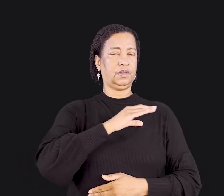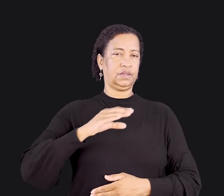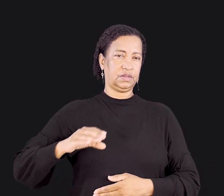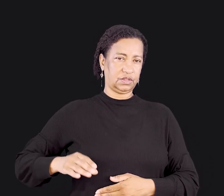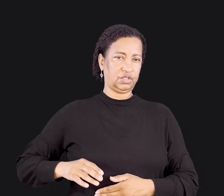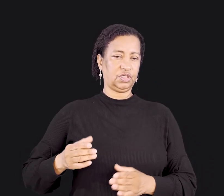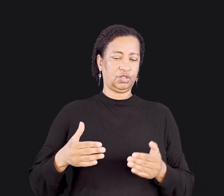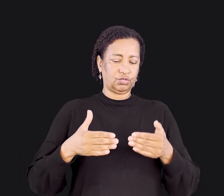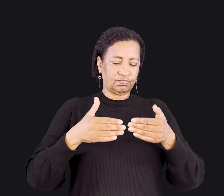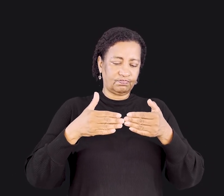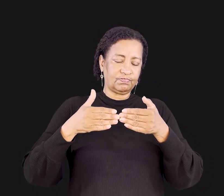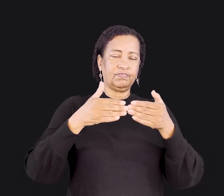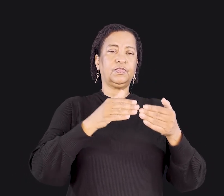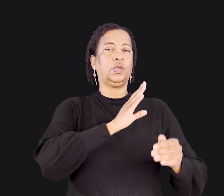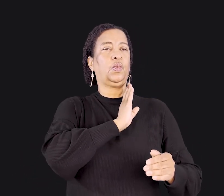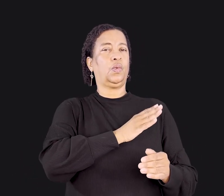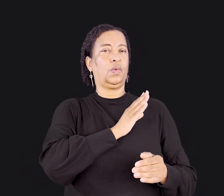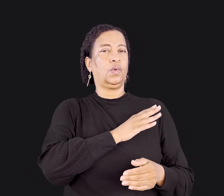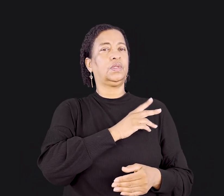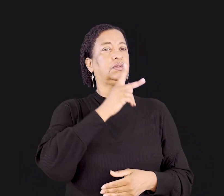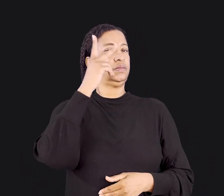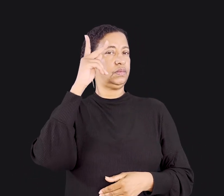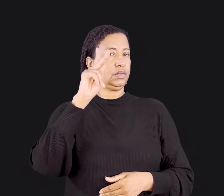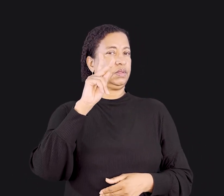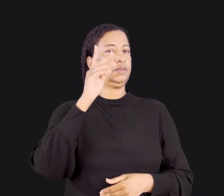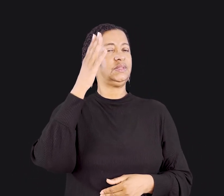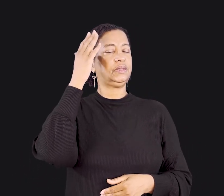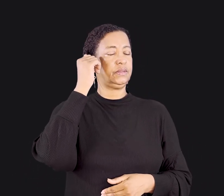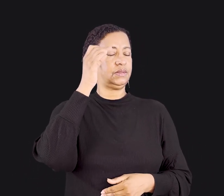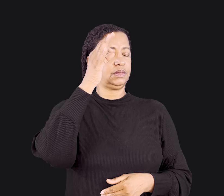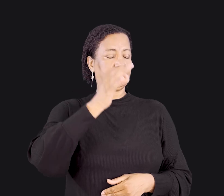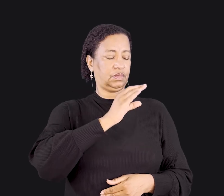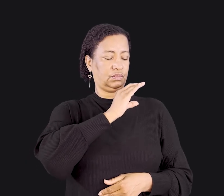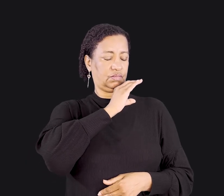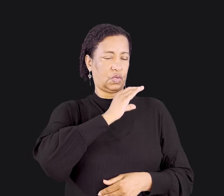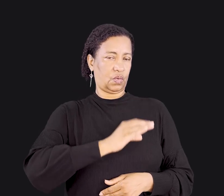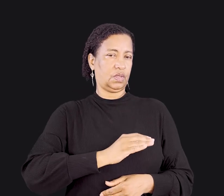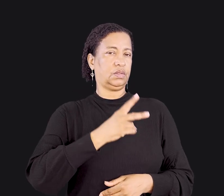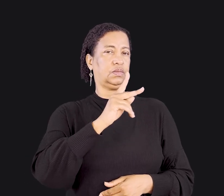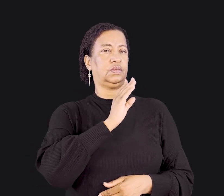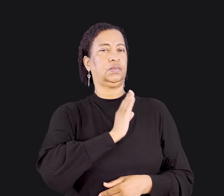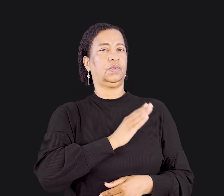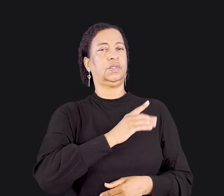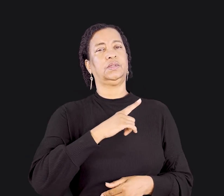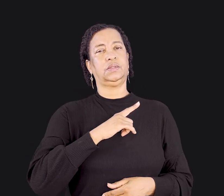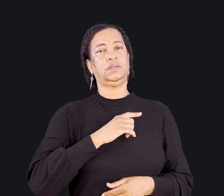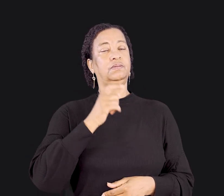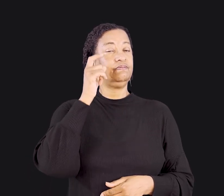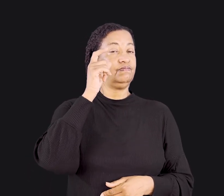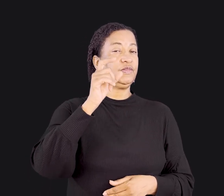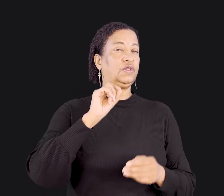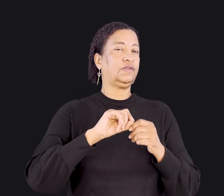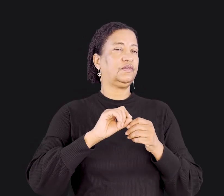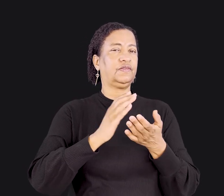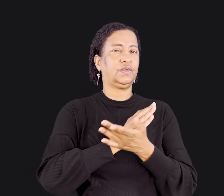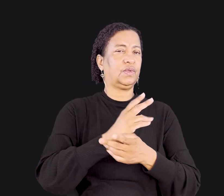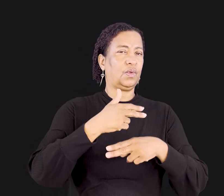em alinhamento com o coração dele, com certeza terá compaixão no seu coração e terá interesse em fazer algumas coisas